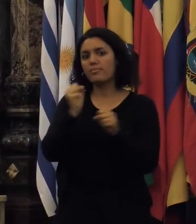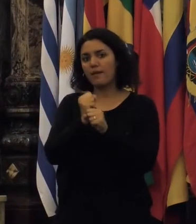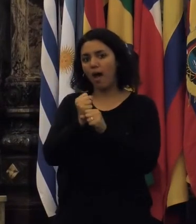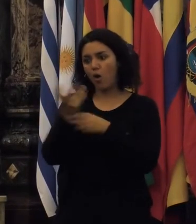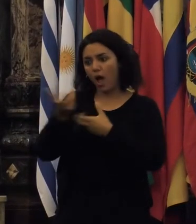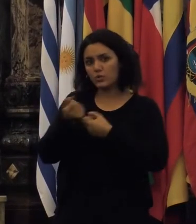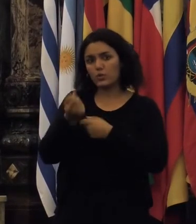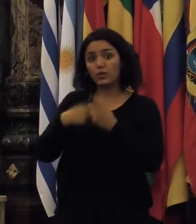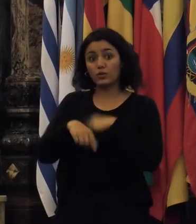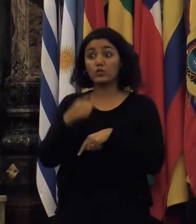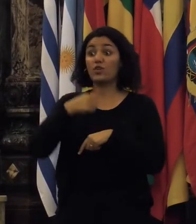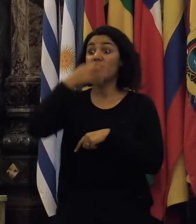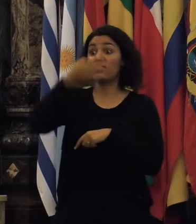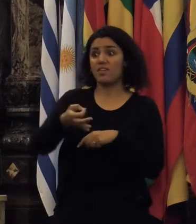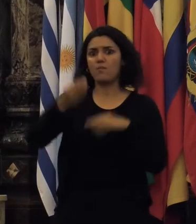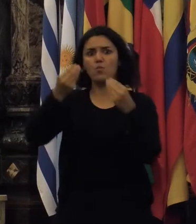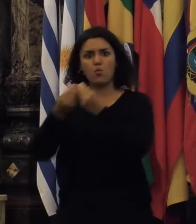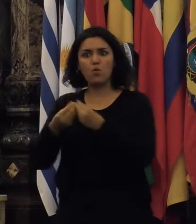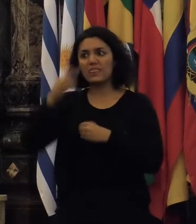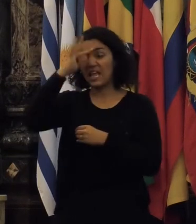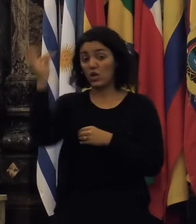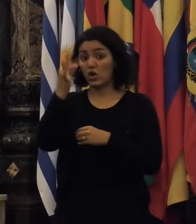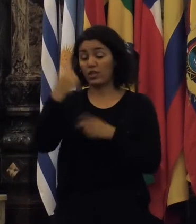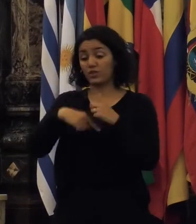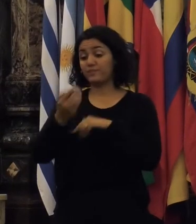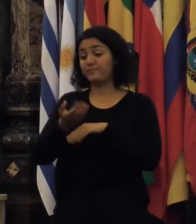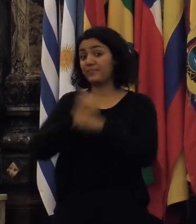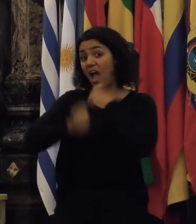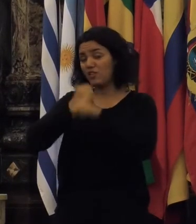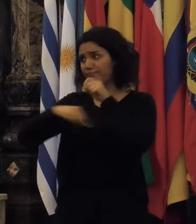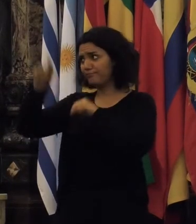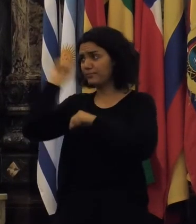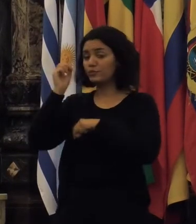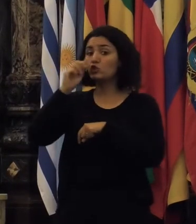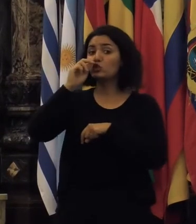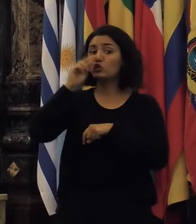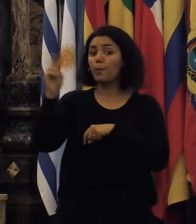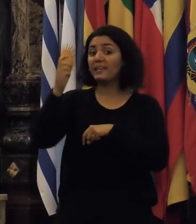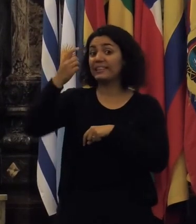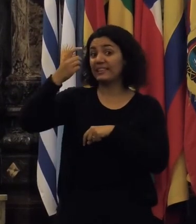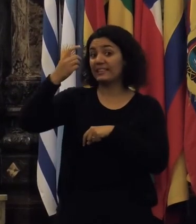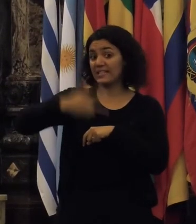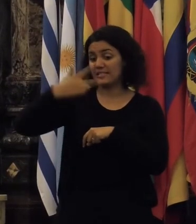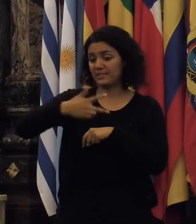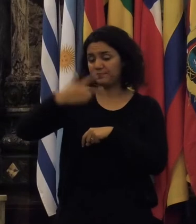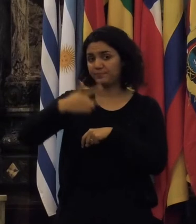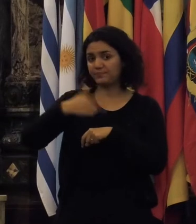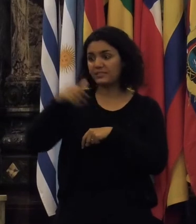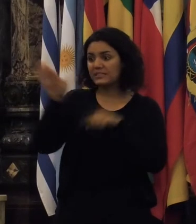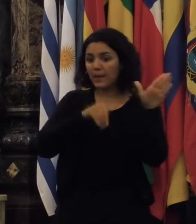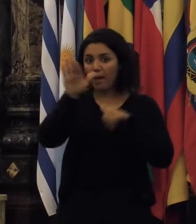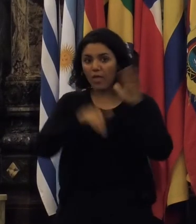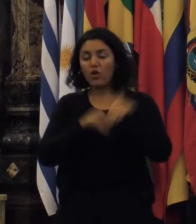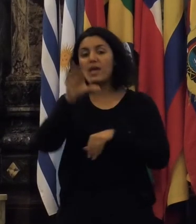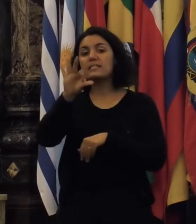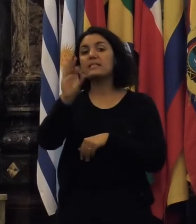veces, nombrar la palabra tecnología. Cuando en el año 2013 hubo una convocatoria de la